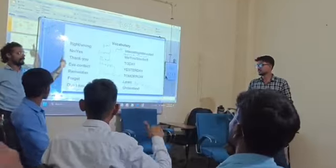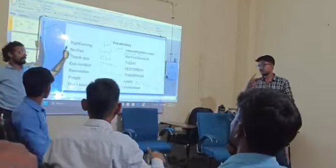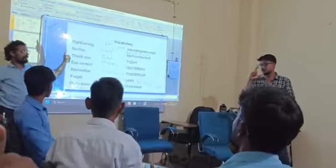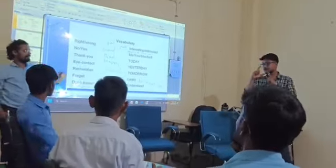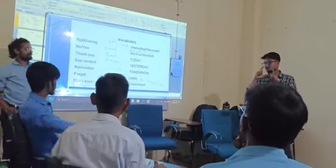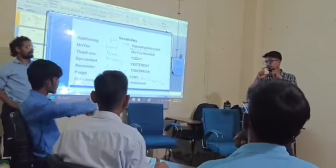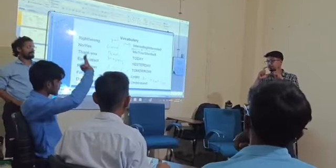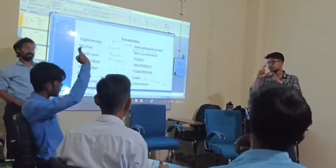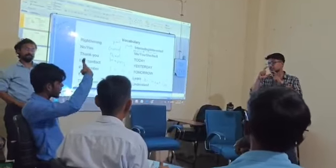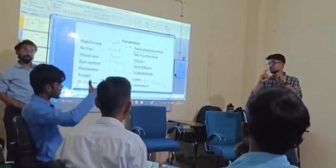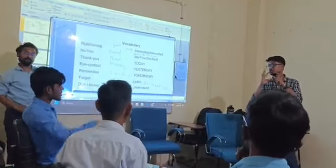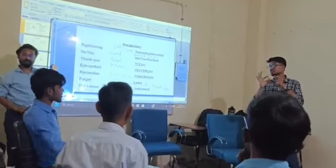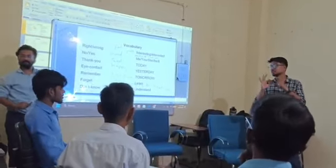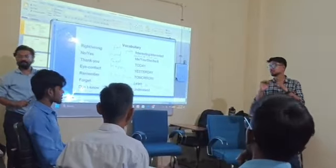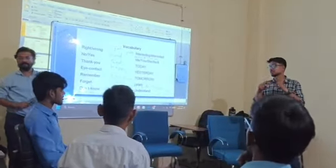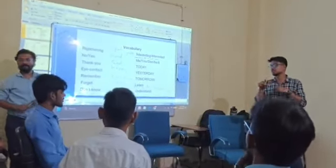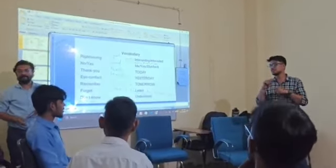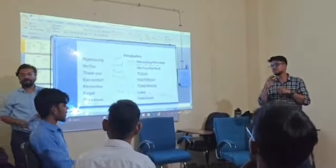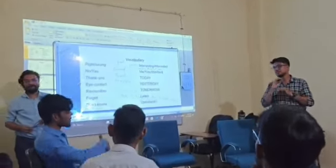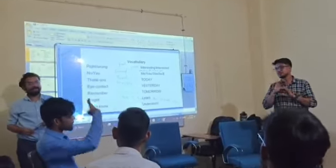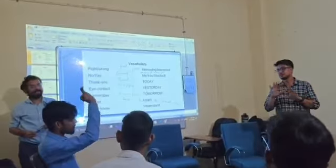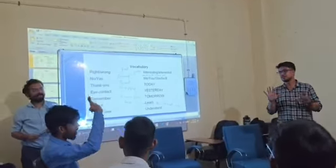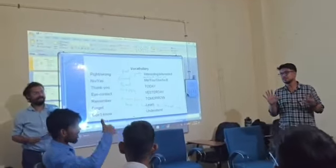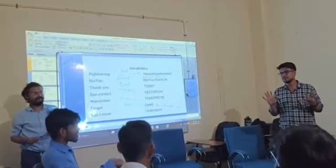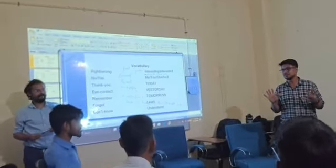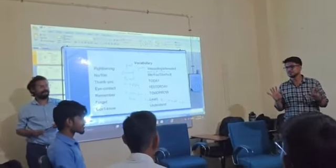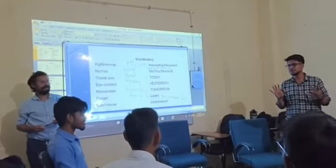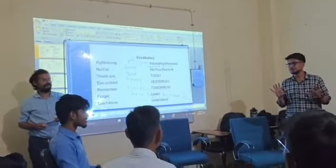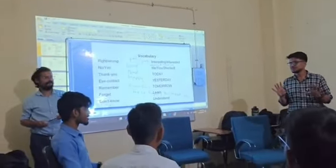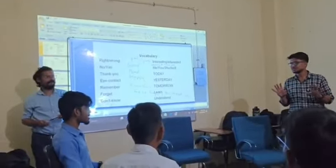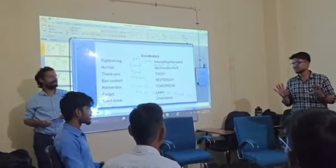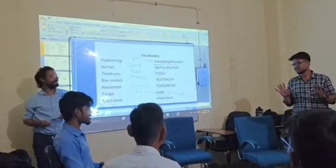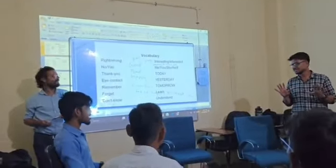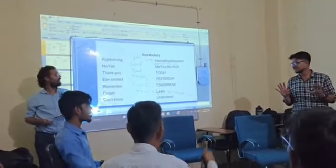बट सभी में एक्सप्रेशन इंपॉर्टेंट है, आपको बता दे रहा हूँ। ठीक है,